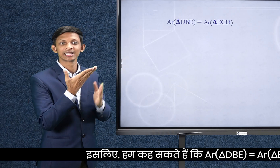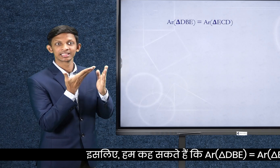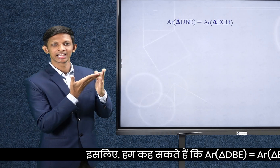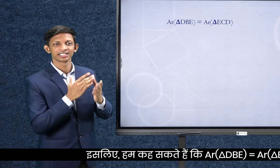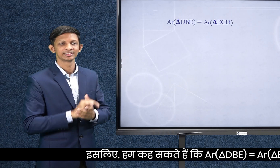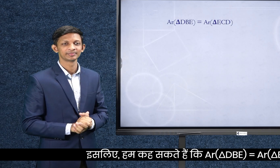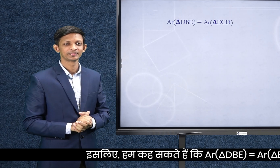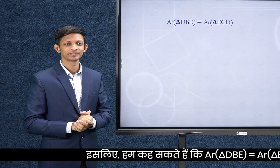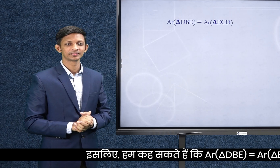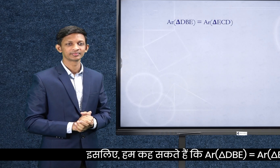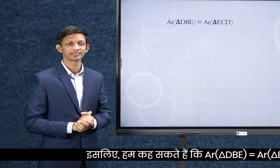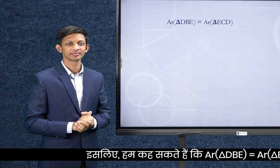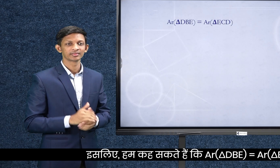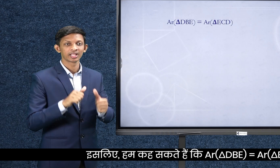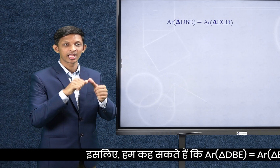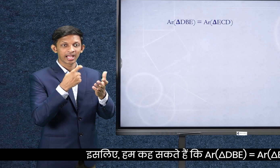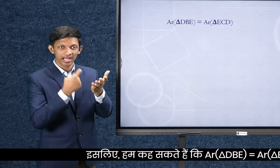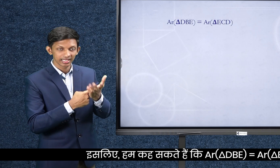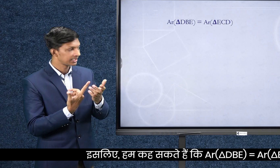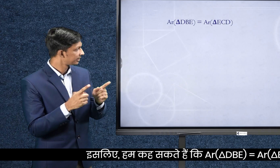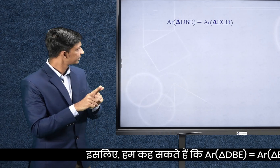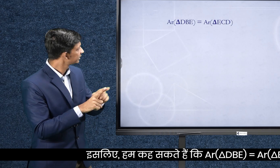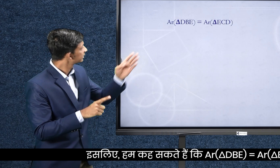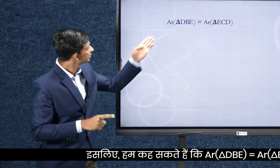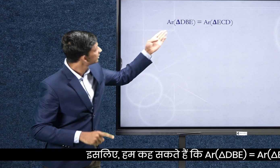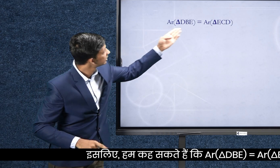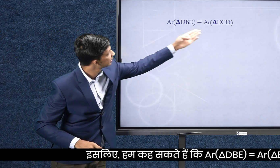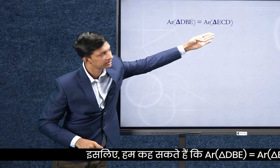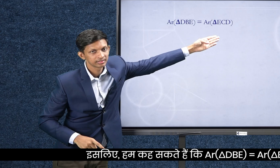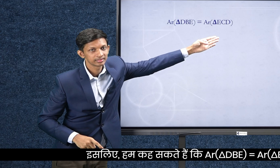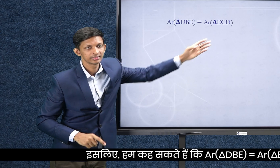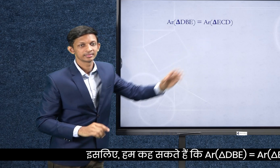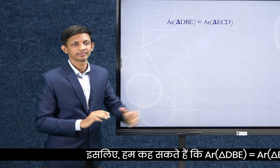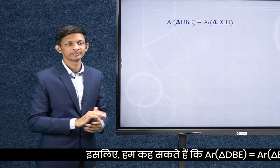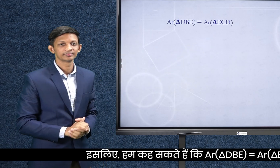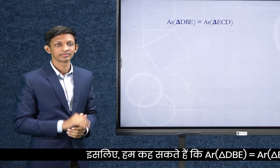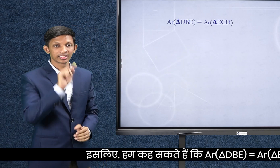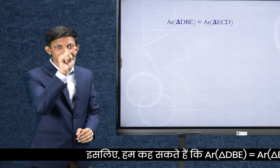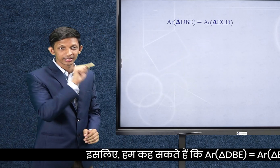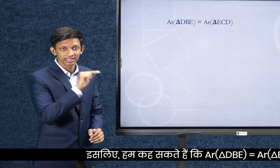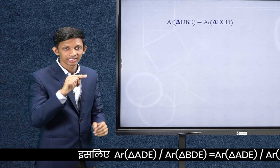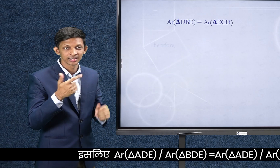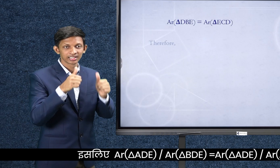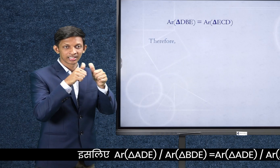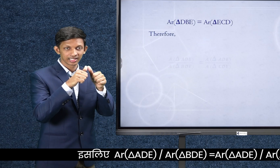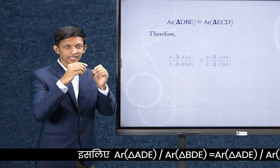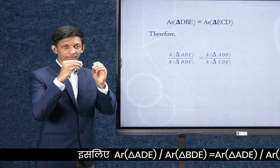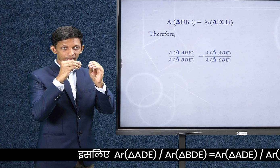सकते हैं कि AR of त्रिभुज DBE is equal AR of त्रिभुज ECD। इसलिए A